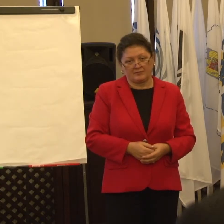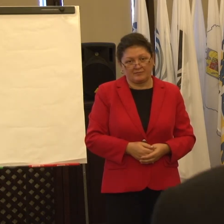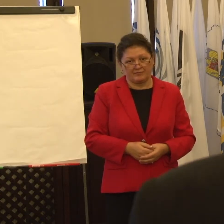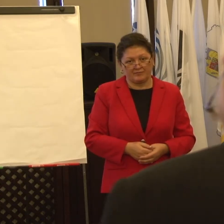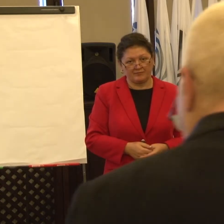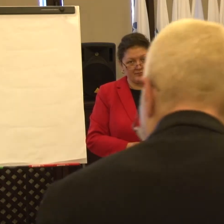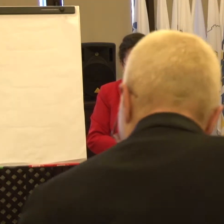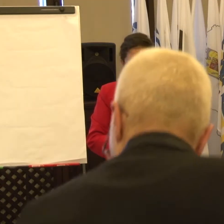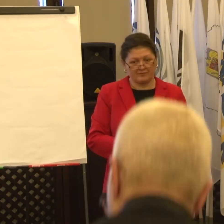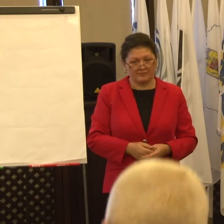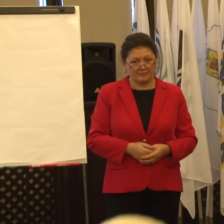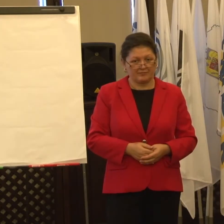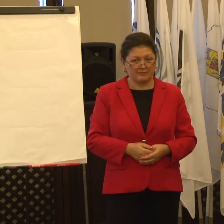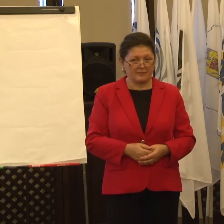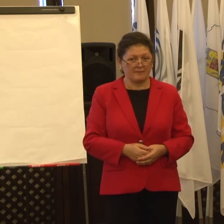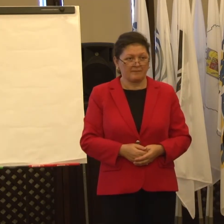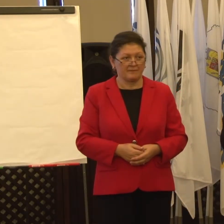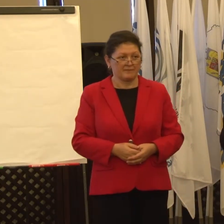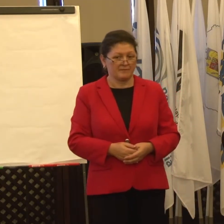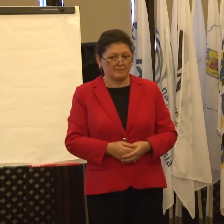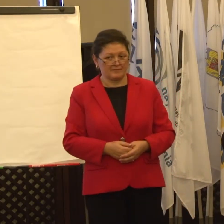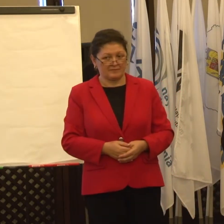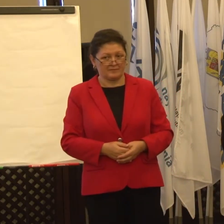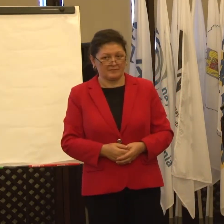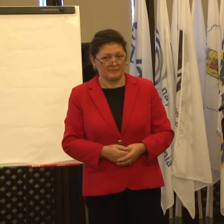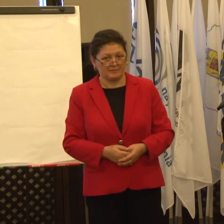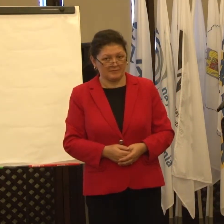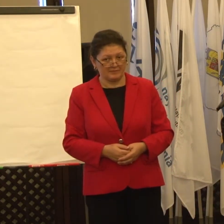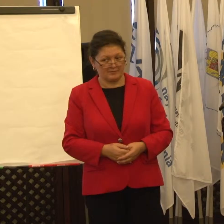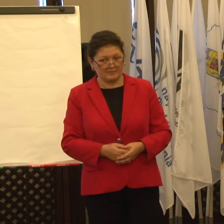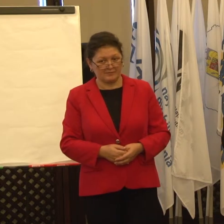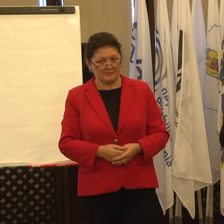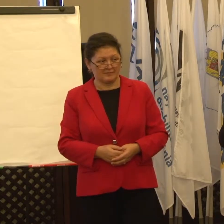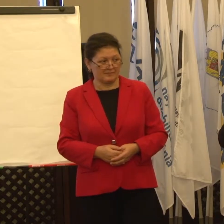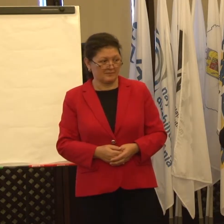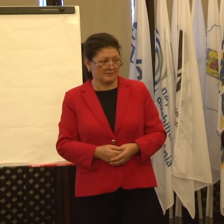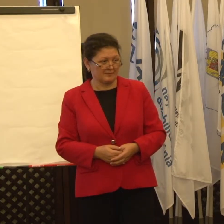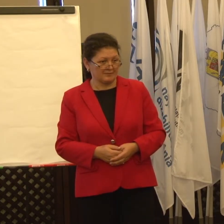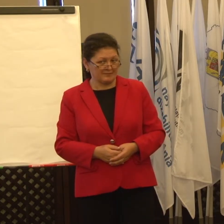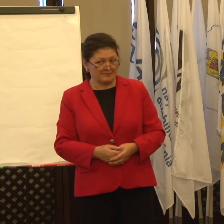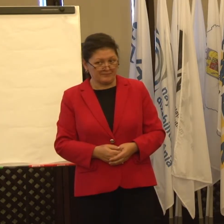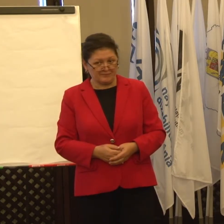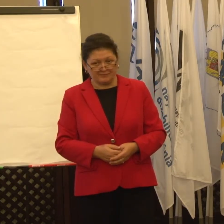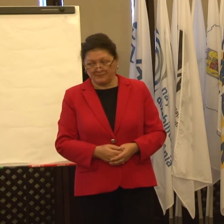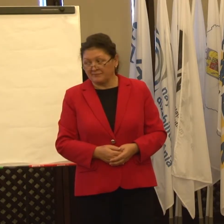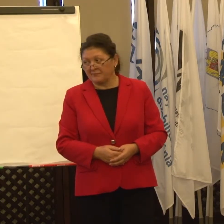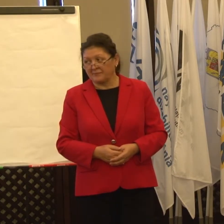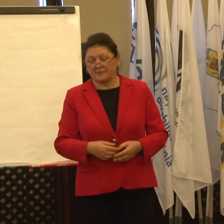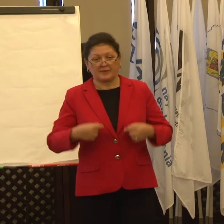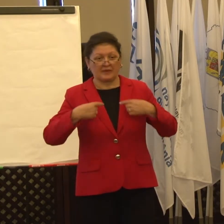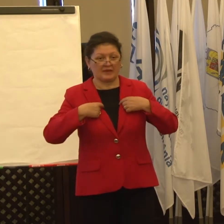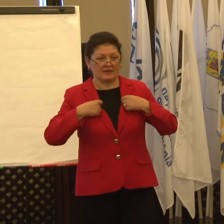că de fapt toți sunt copiii noștri și toți au nevoi medicale, indiferent că ține de